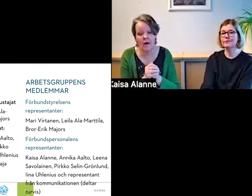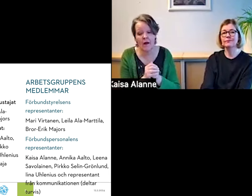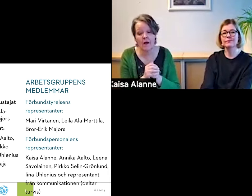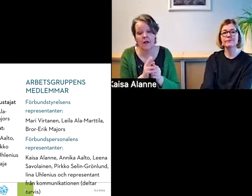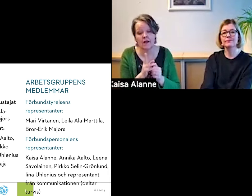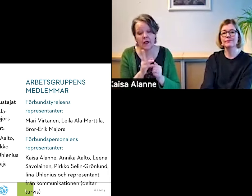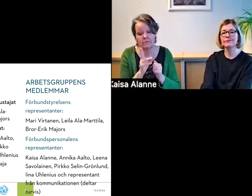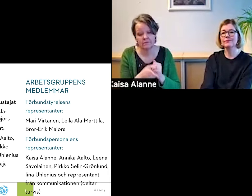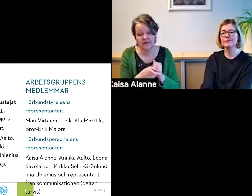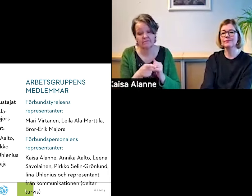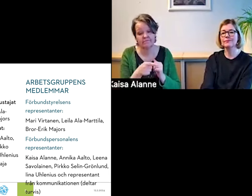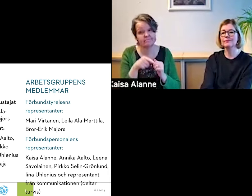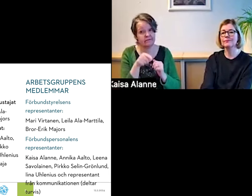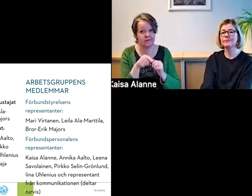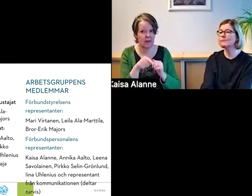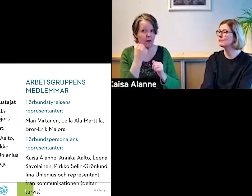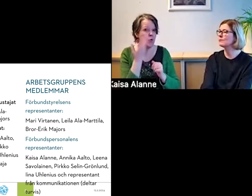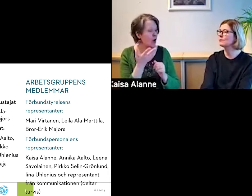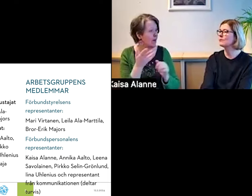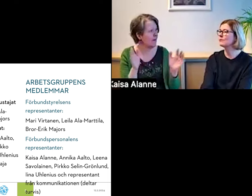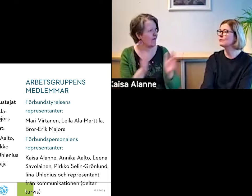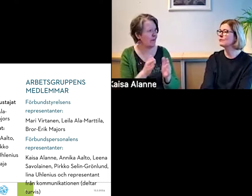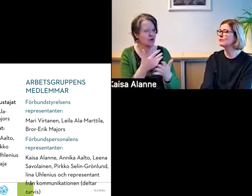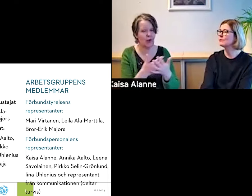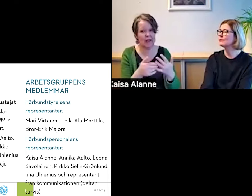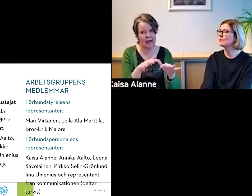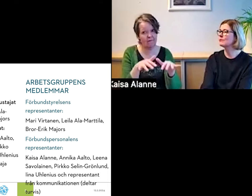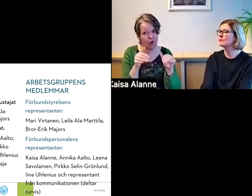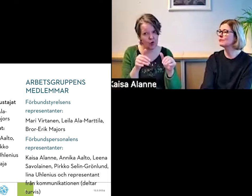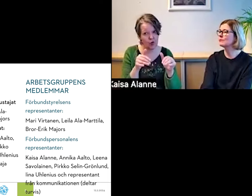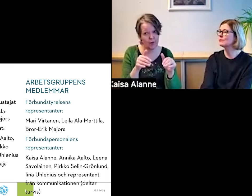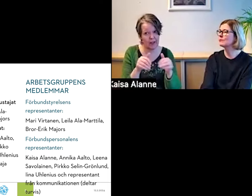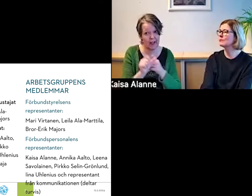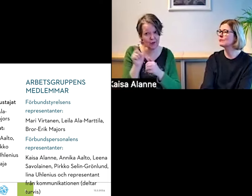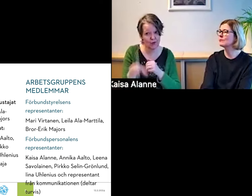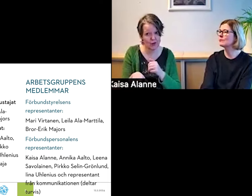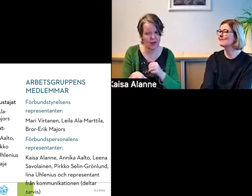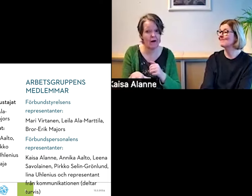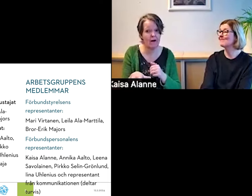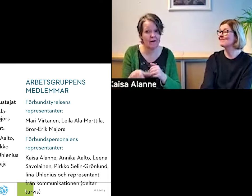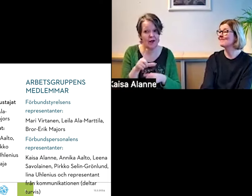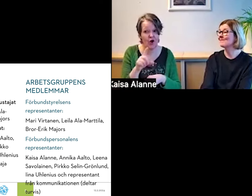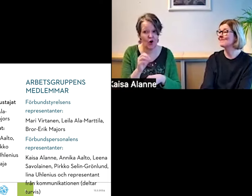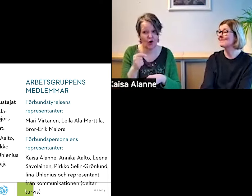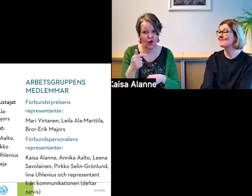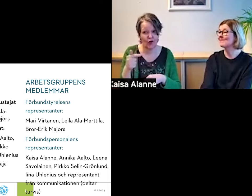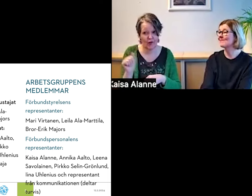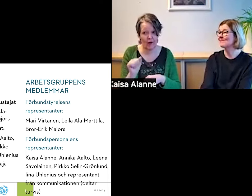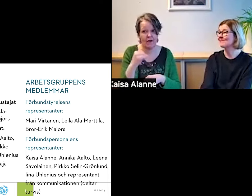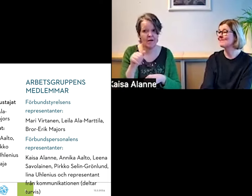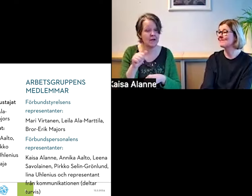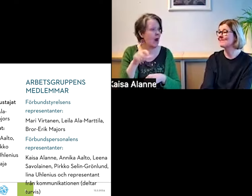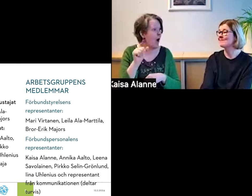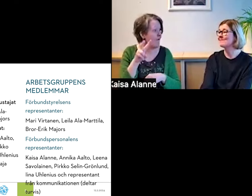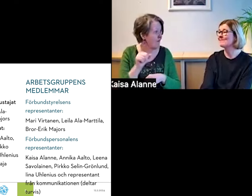rohkaistumaan siihen niin kuin tiivimpään yhdessäoloon ja yhteisen ohjelmaan ja tekemisiin. Ja vähemmistökielten